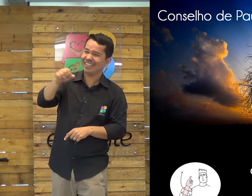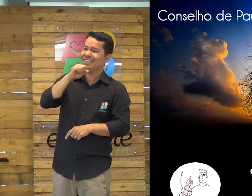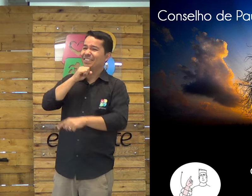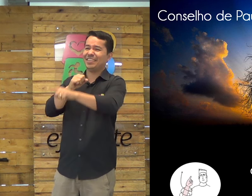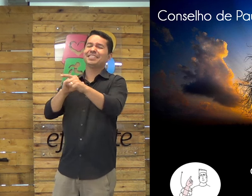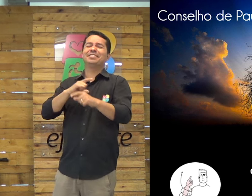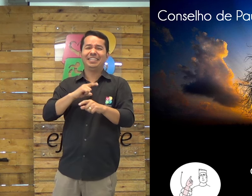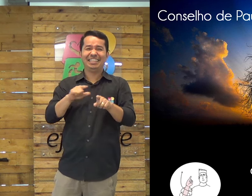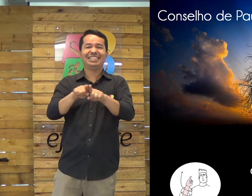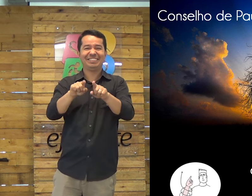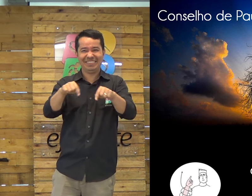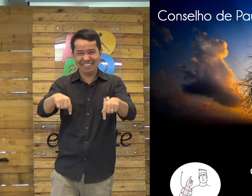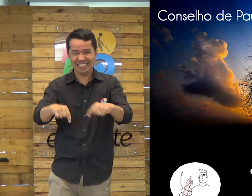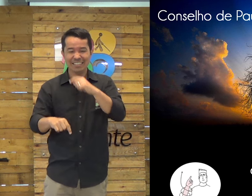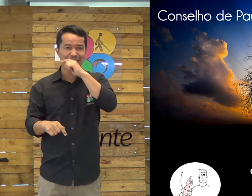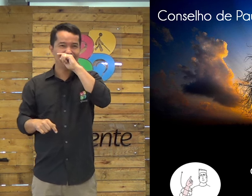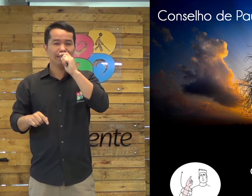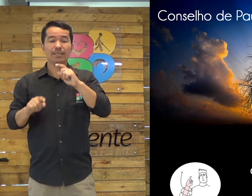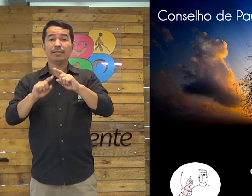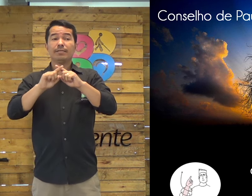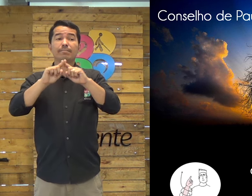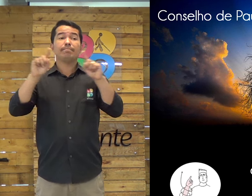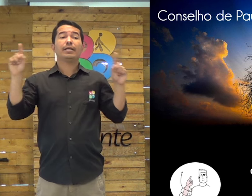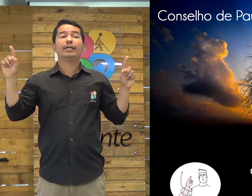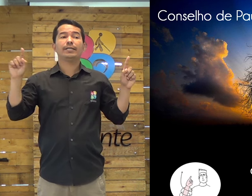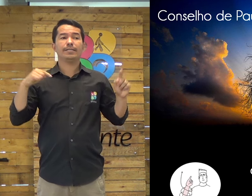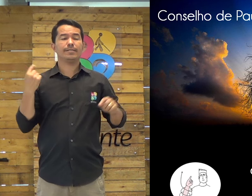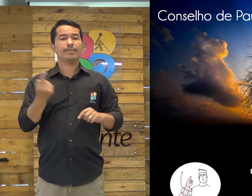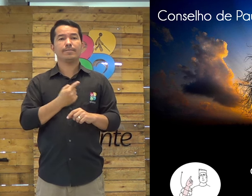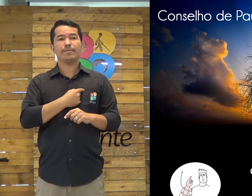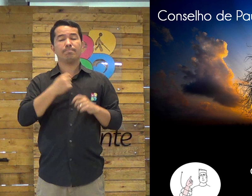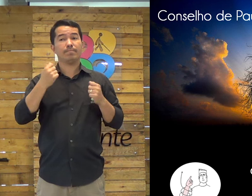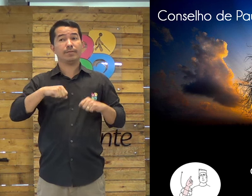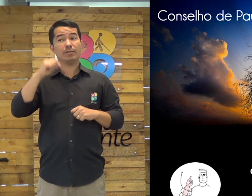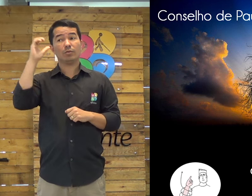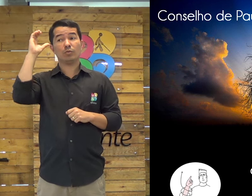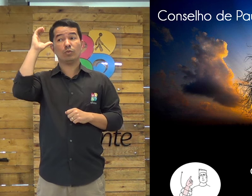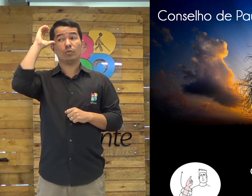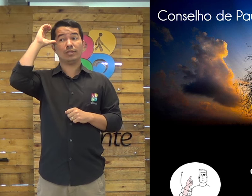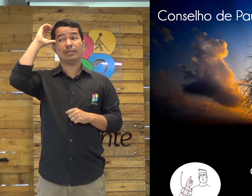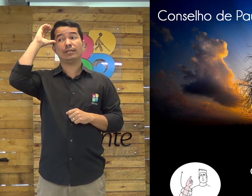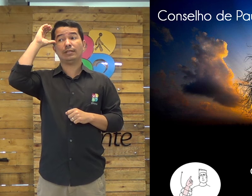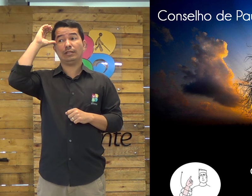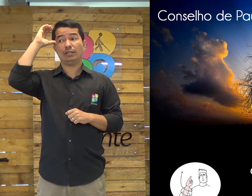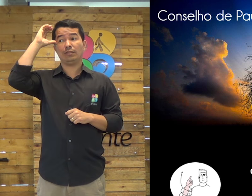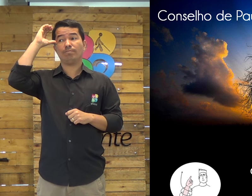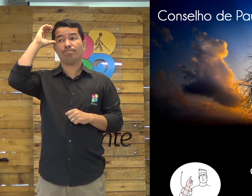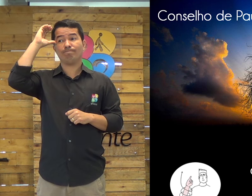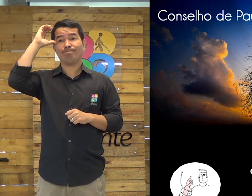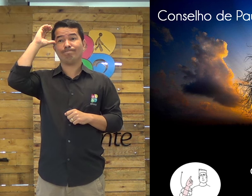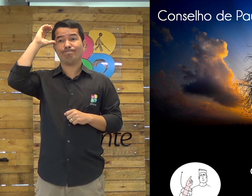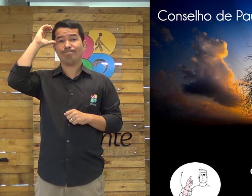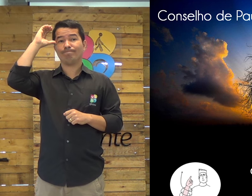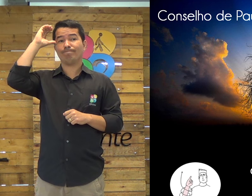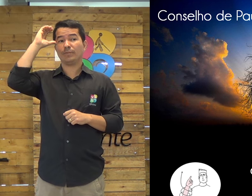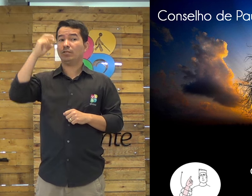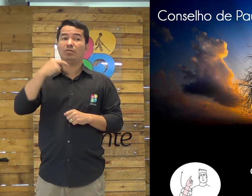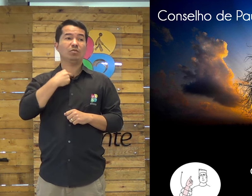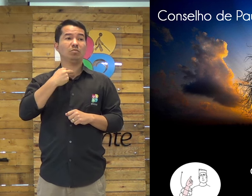né, com a idade chegando. Tem sim, temos aqui no ministério. Mas nós precisamos ter essa